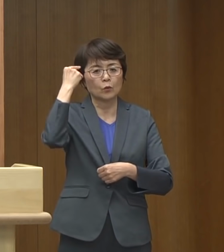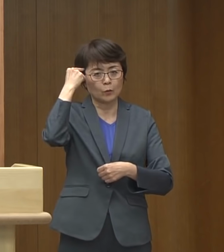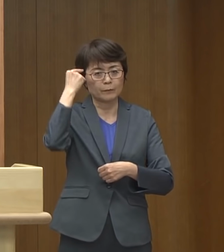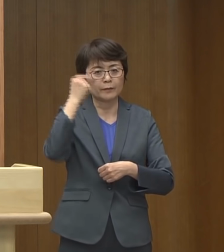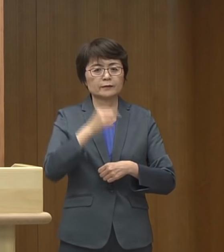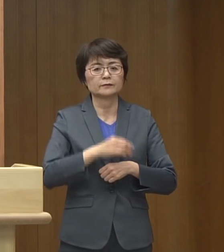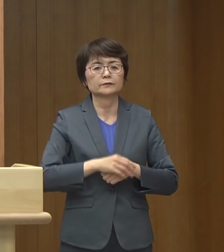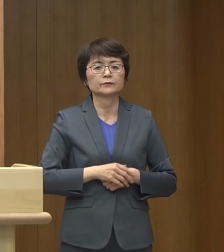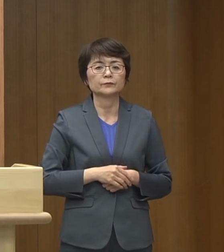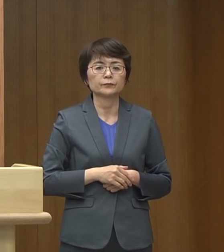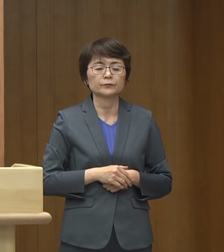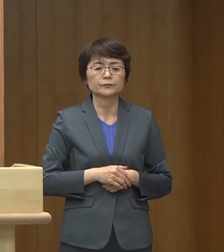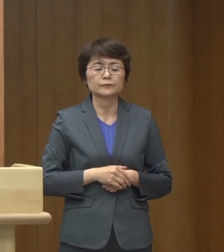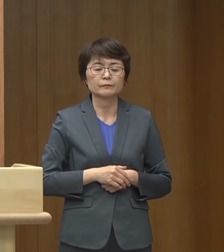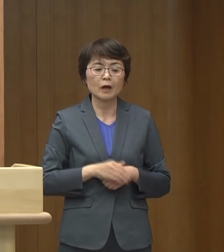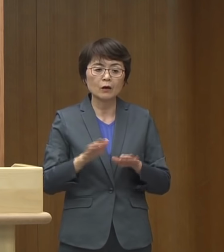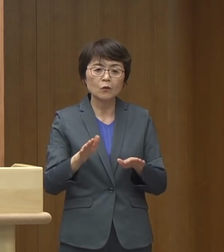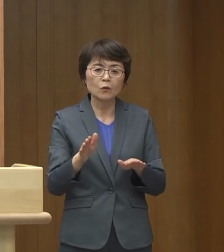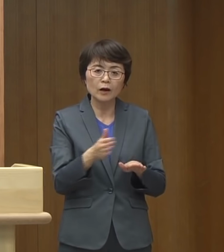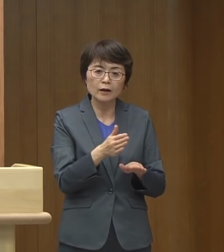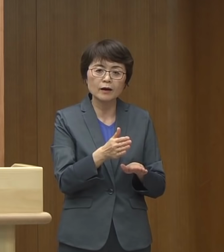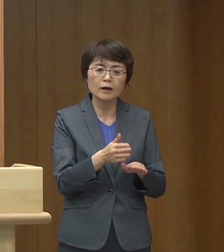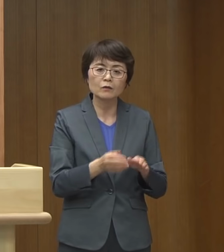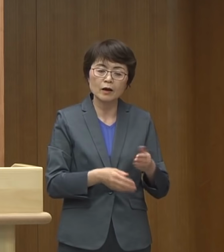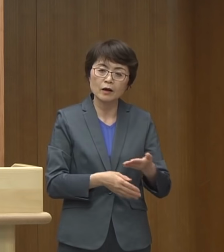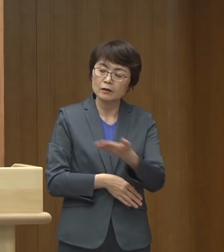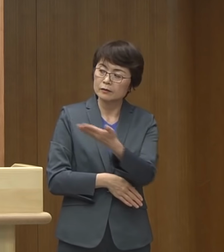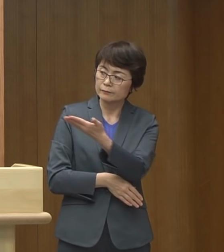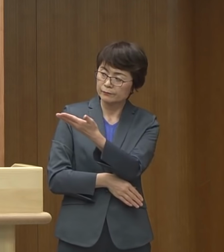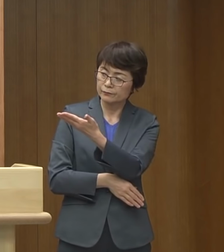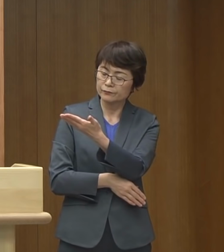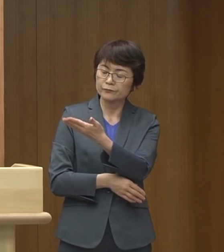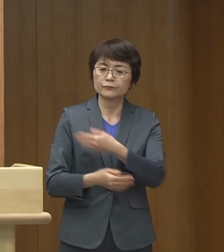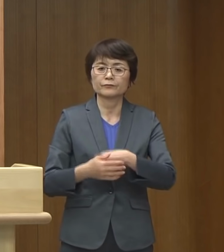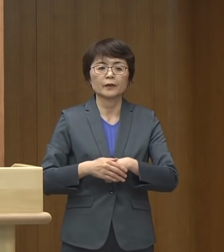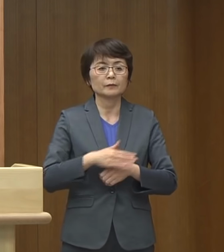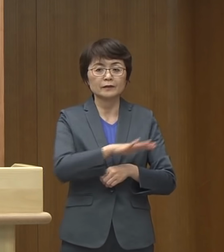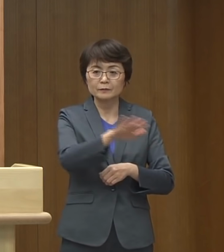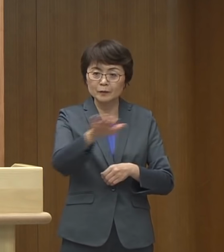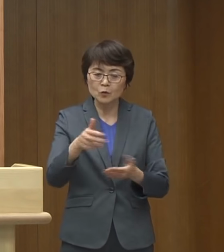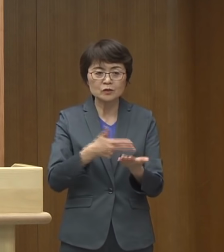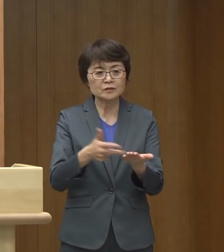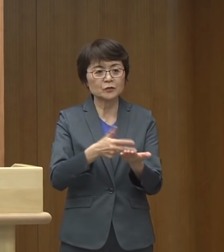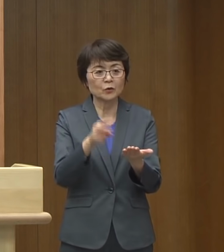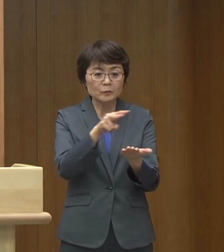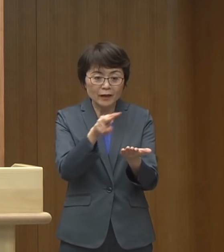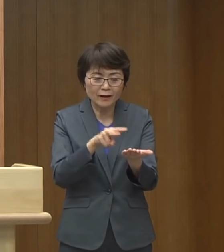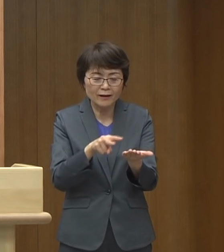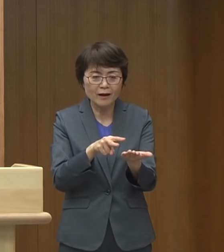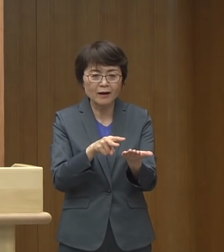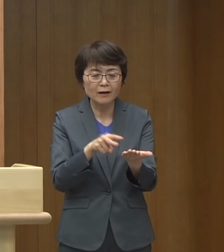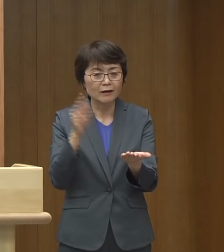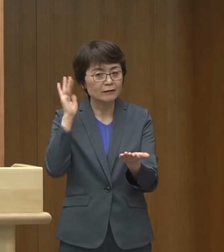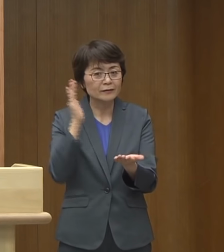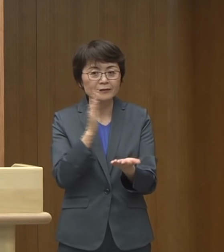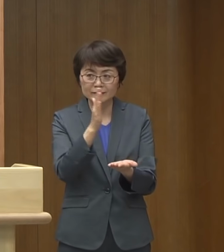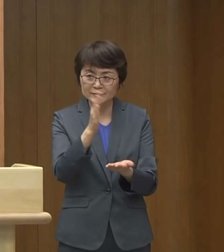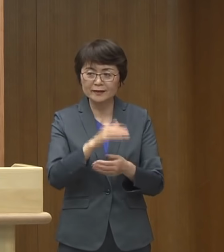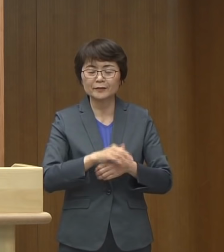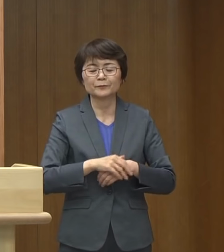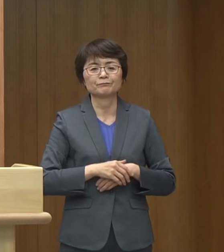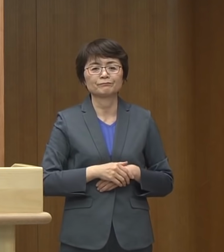。ここからはちょっと画面もご覧いただきながら、皆さんも資料をご覧いただきながら聞いていただければと思いますけれ